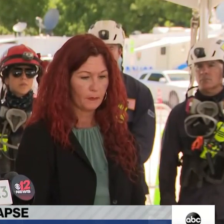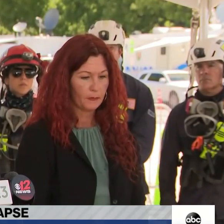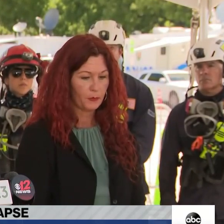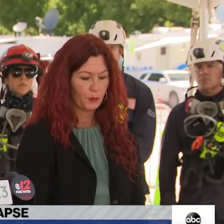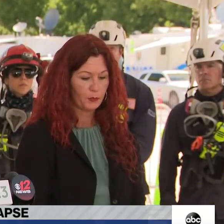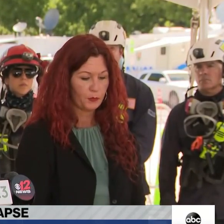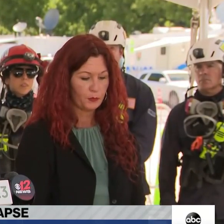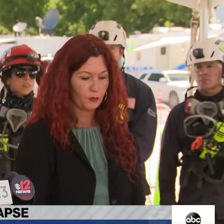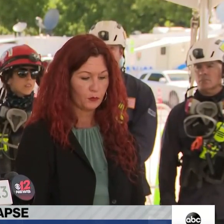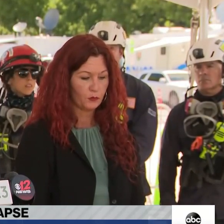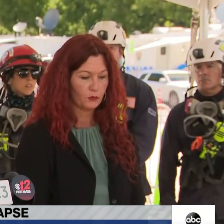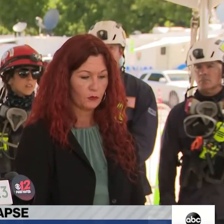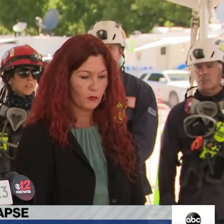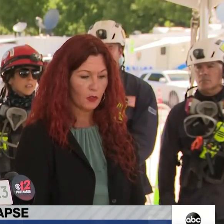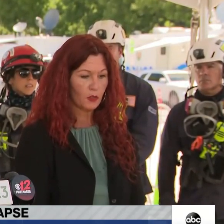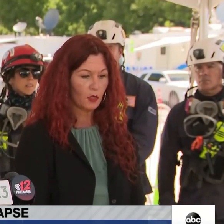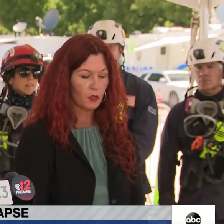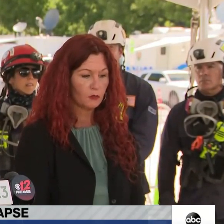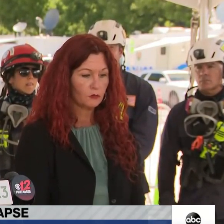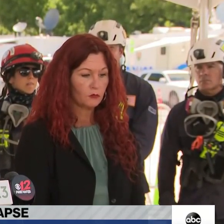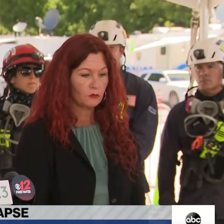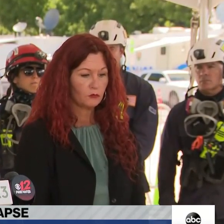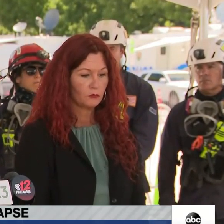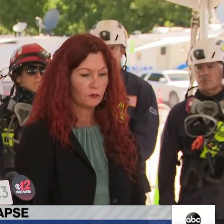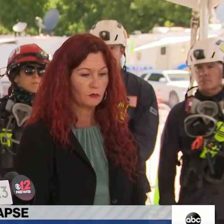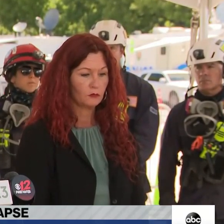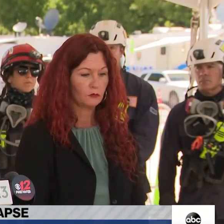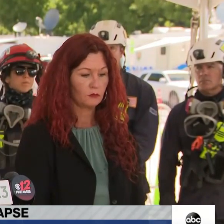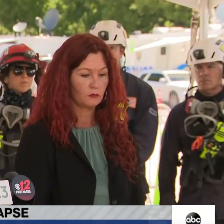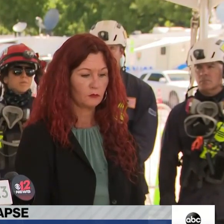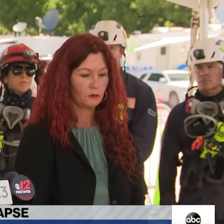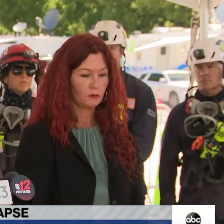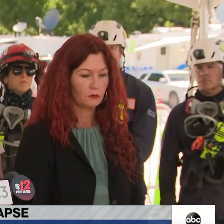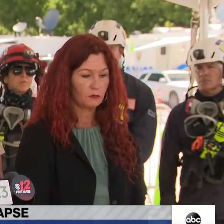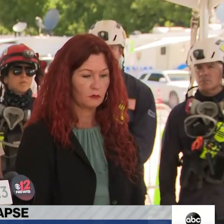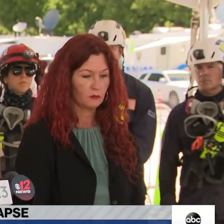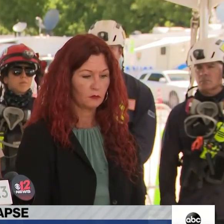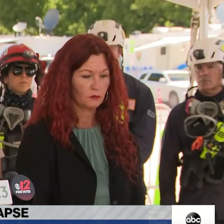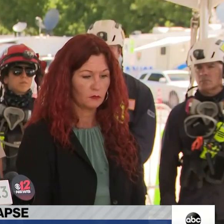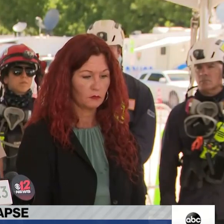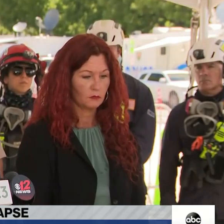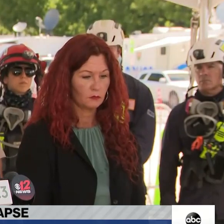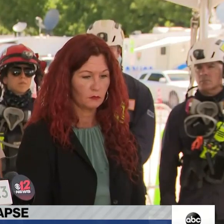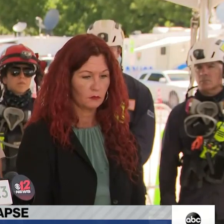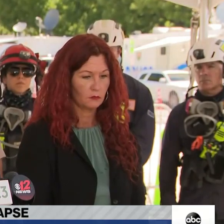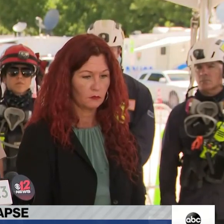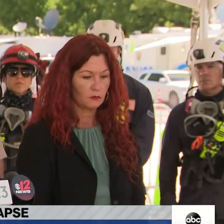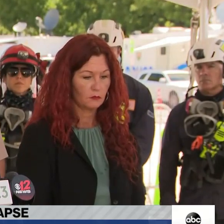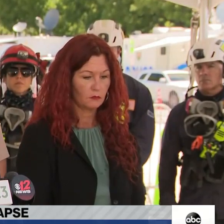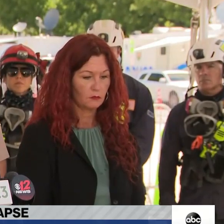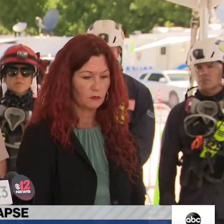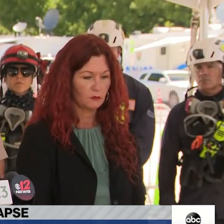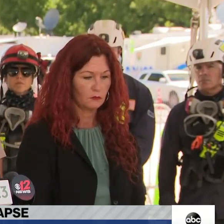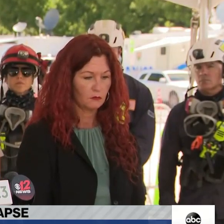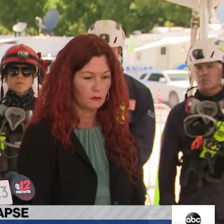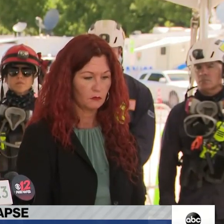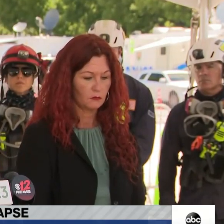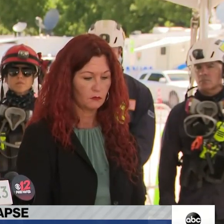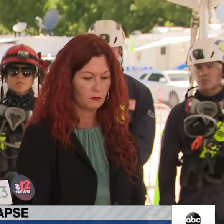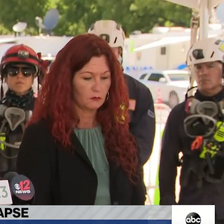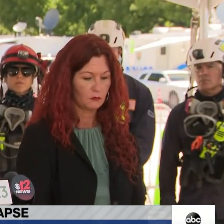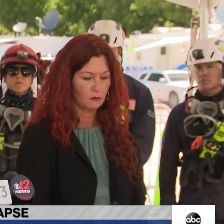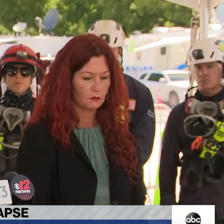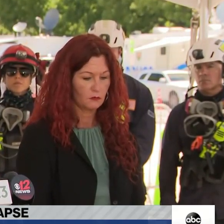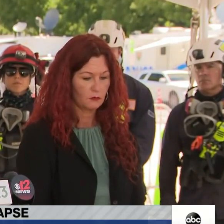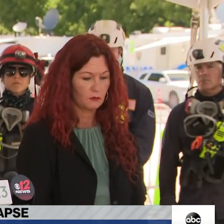Esta zona seguirá una zona restringida para la seguridad de todos y seguiremos trabajando con la policía